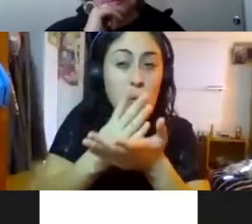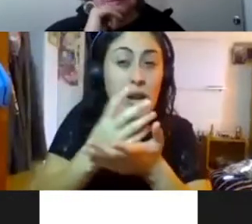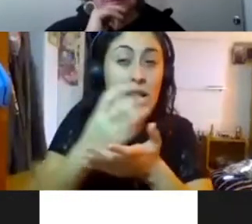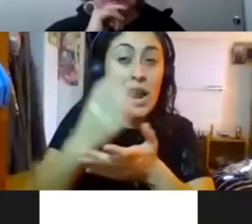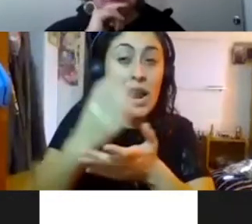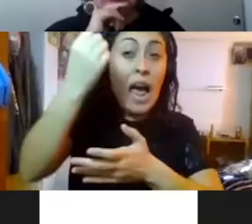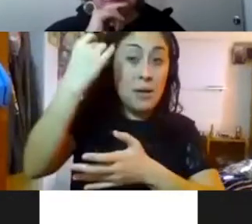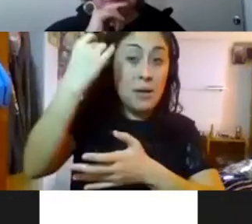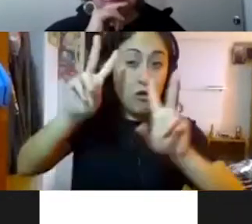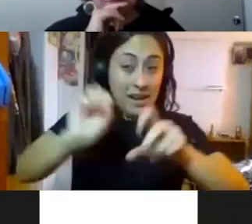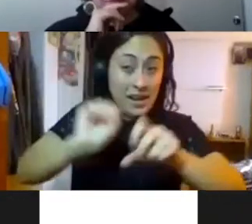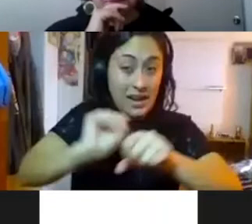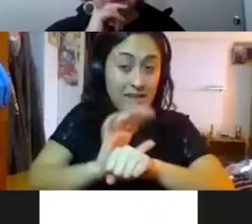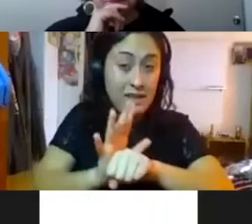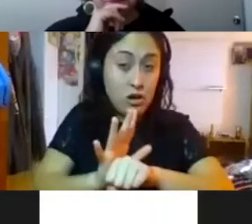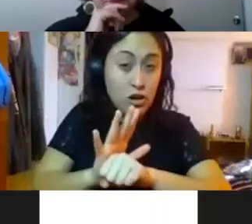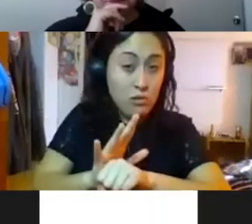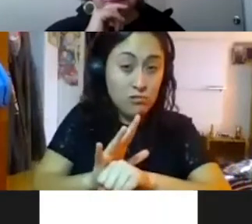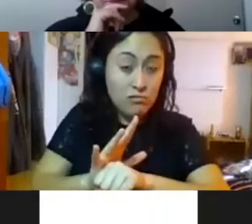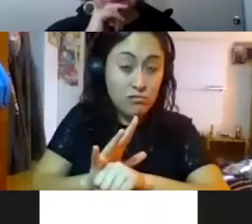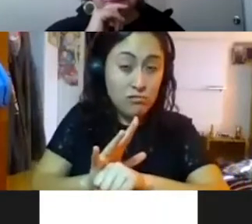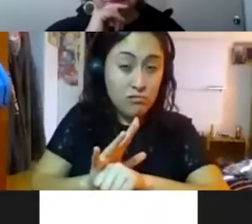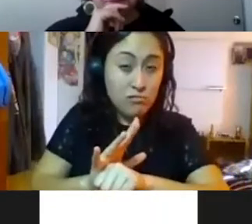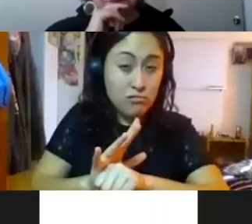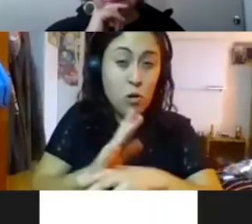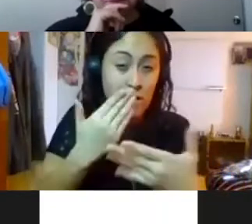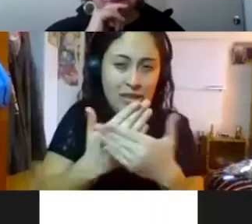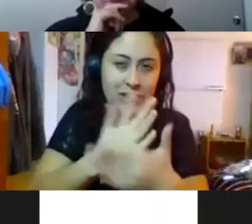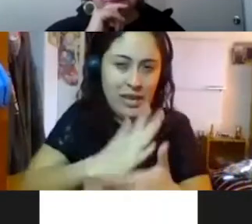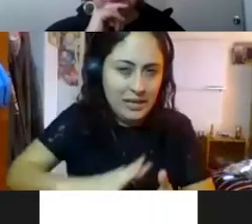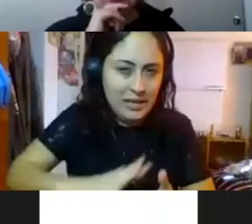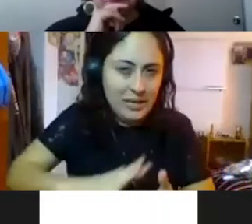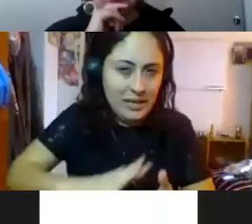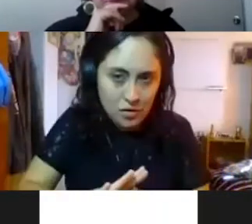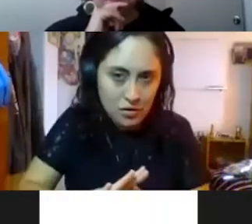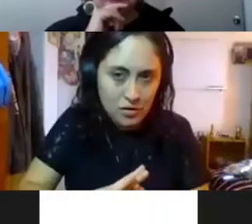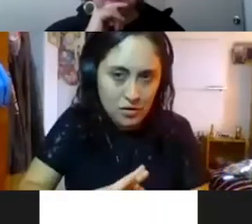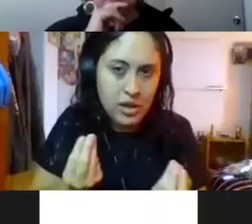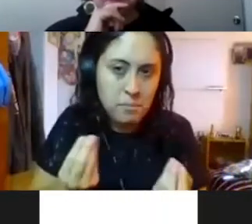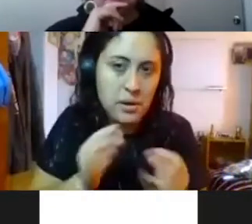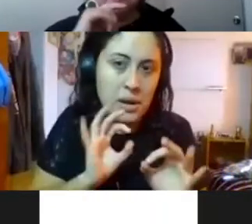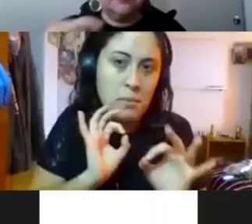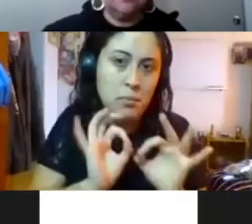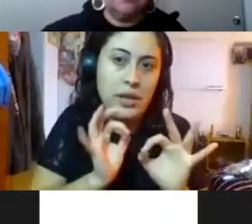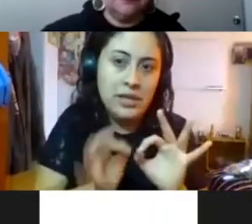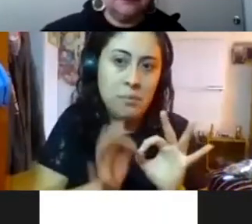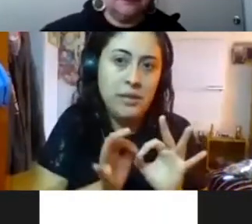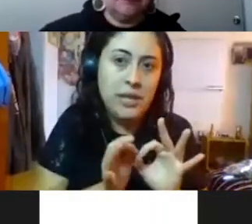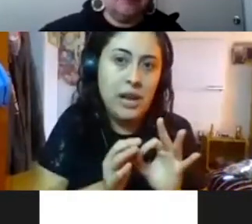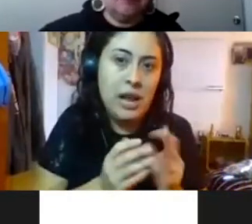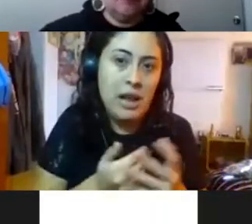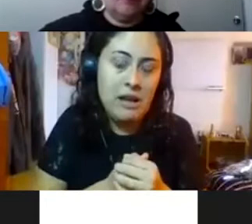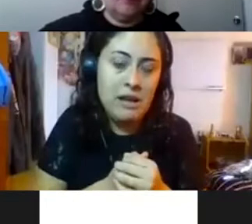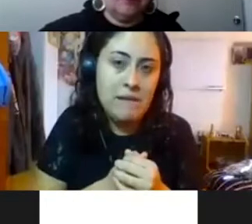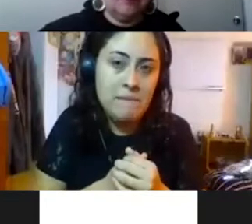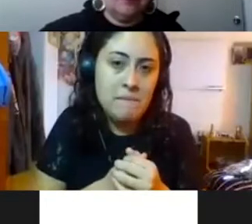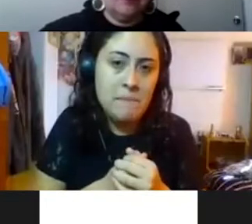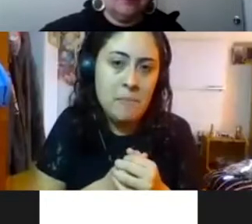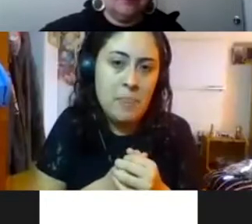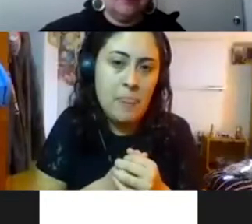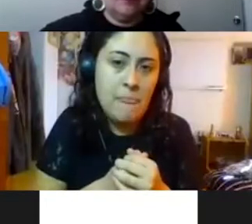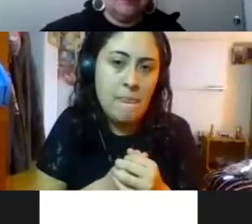ha aprendido a raíz del coronavirus? ¿Cómo enfrentar esta situación para poder interpretarla?